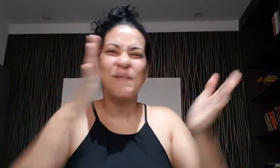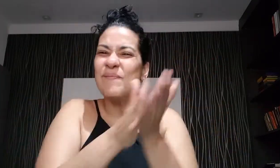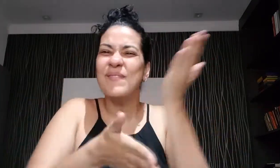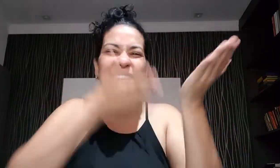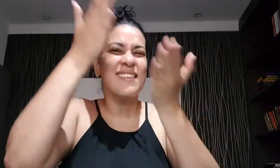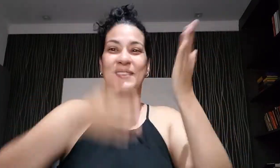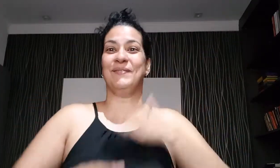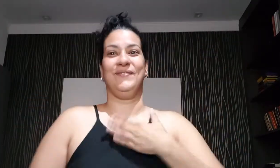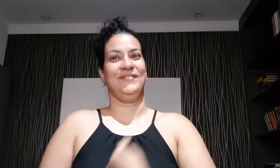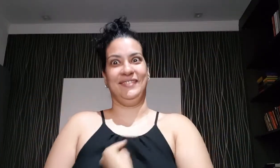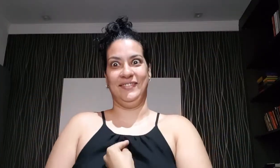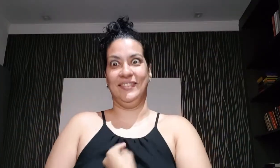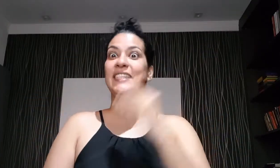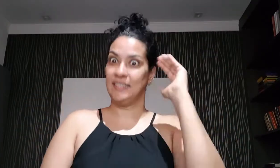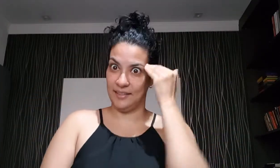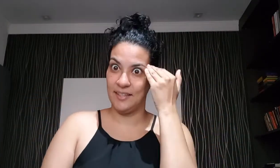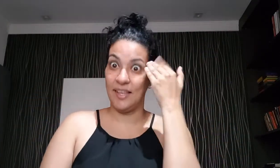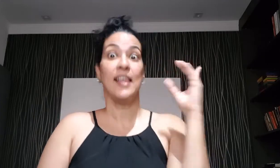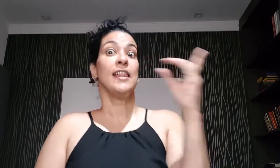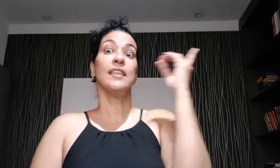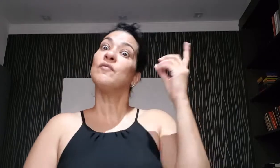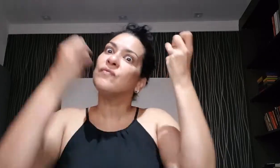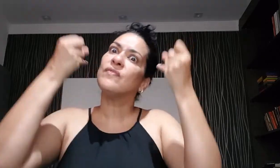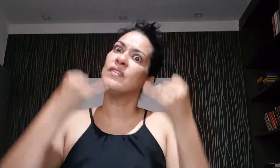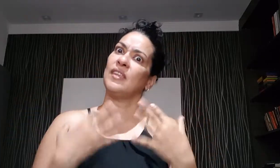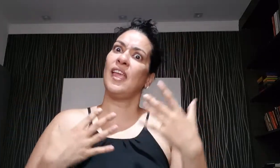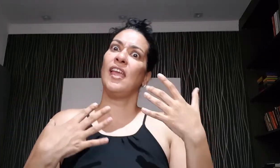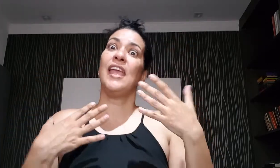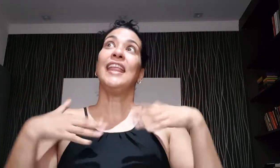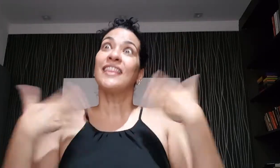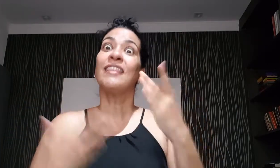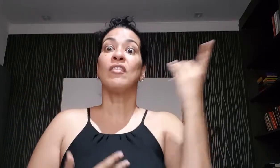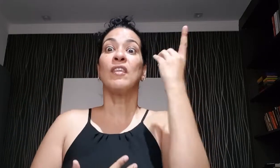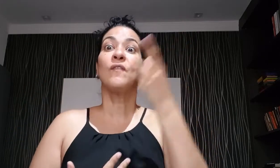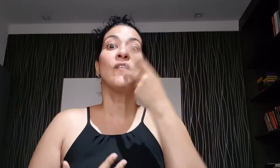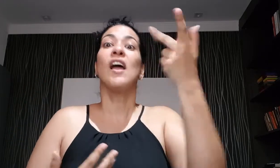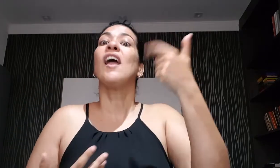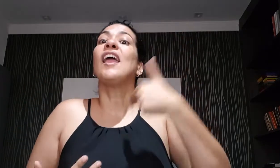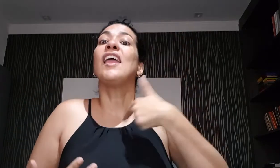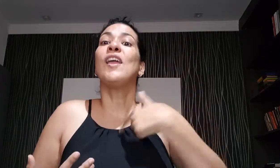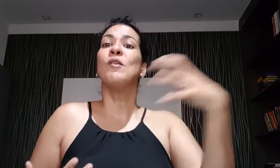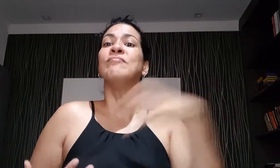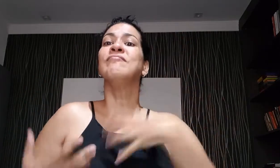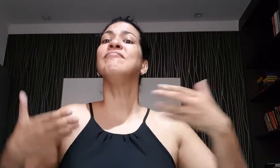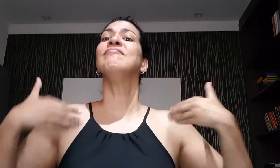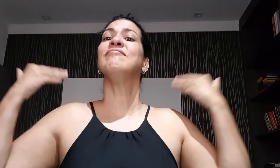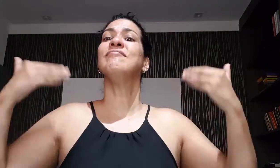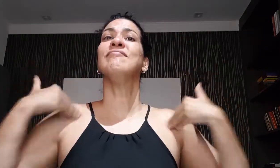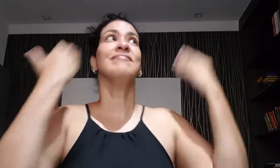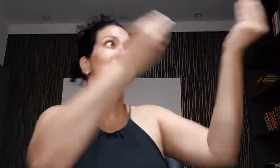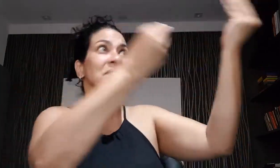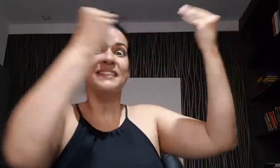me alegrarei. Eu exaltarei o nome do Senhor. Celebrarei. É